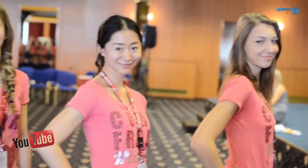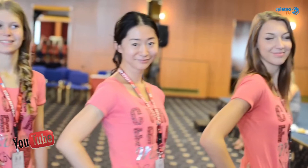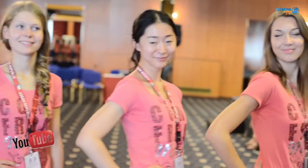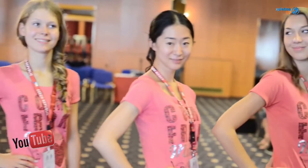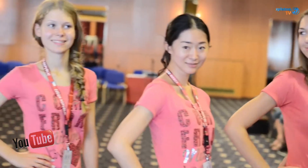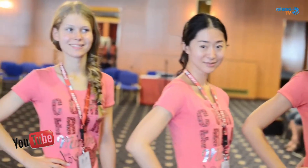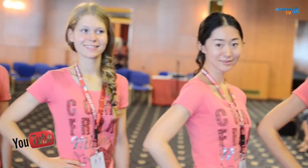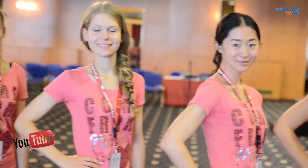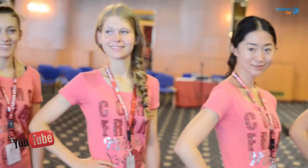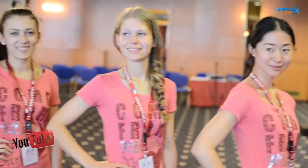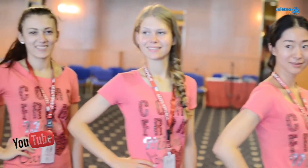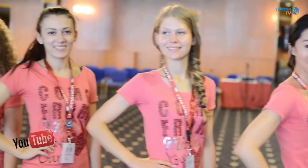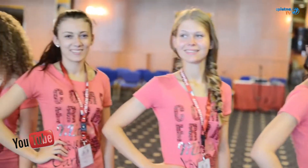Acercarte nuevamente